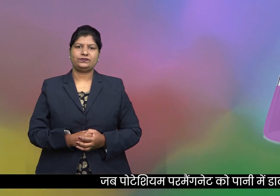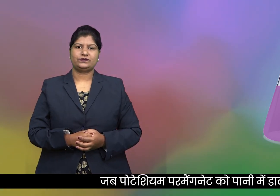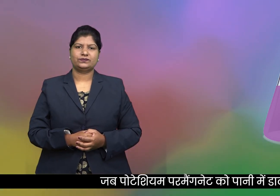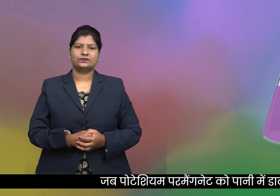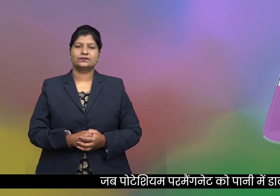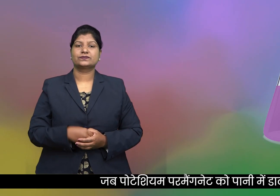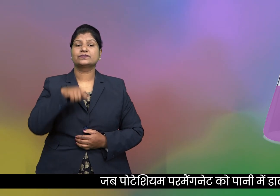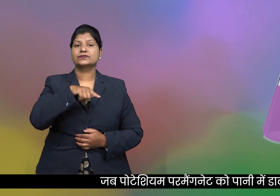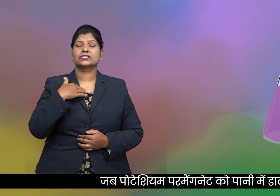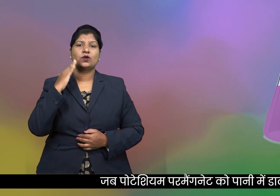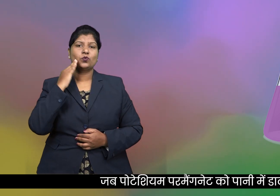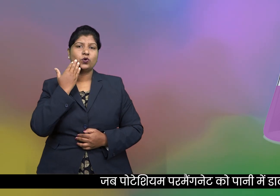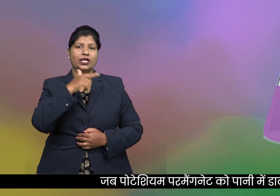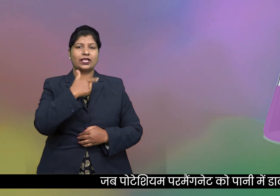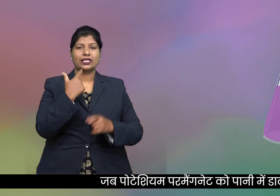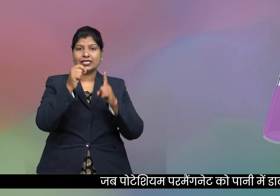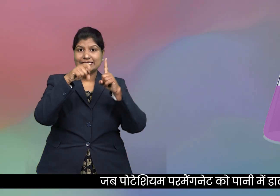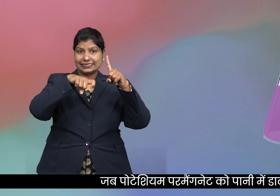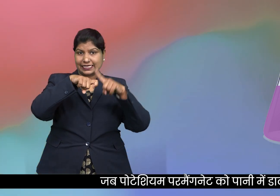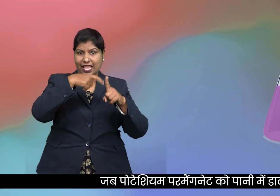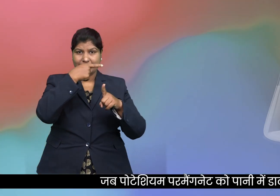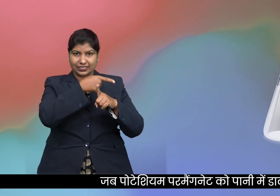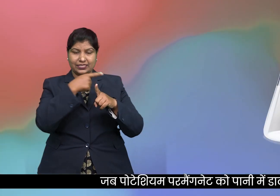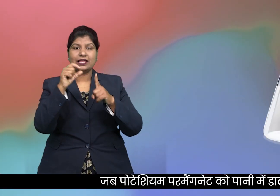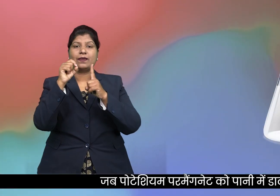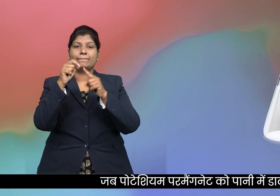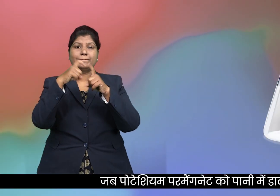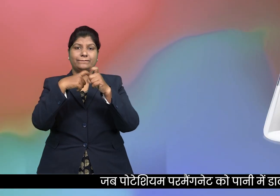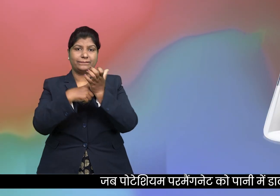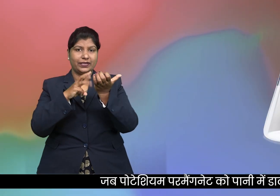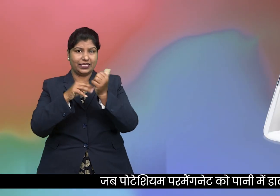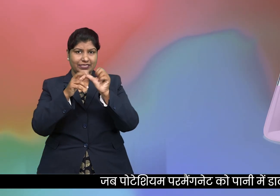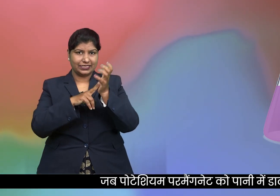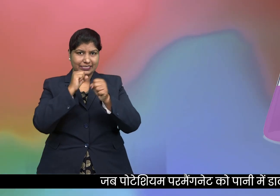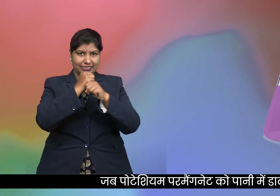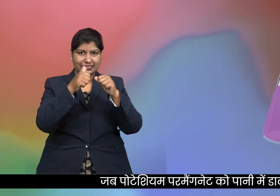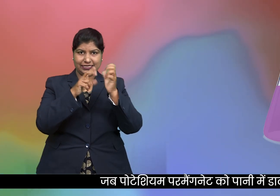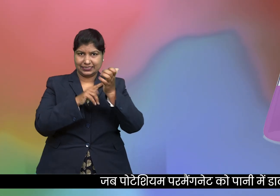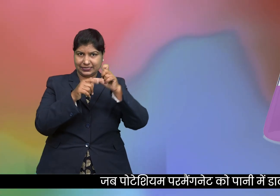जब पोटेशियम परमैंगनेट को पानी में डाला जाता है,